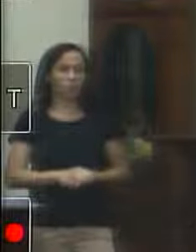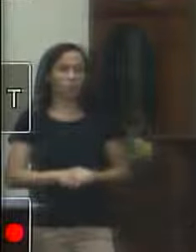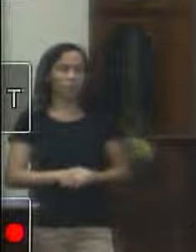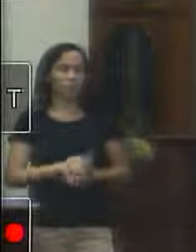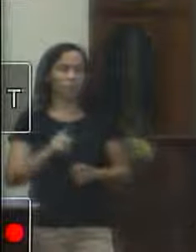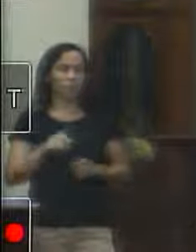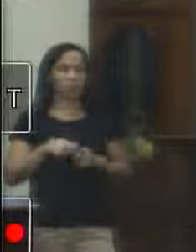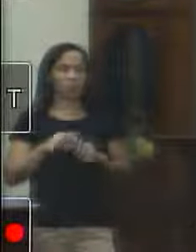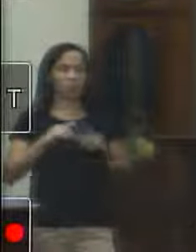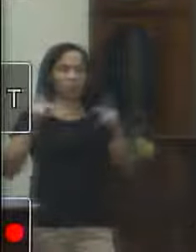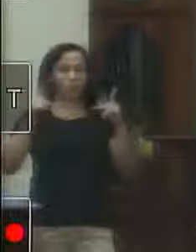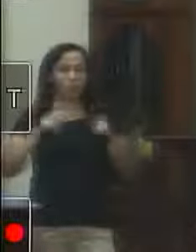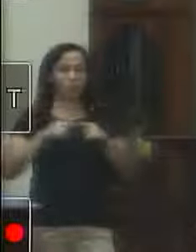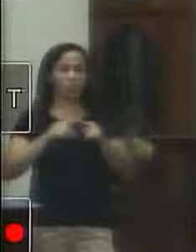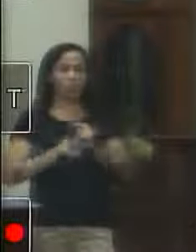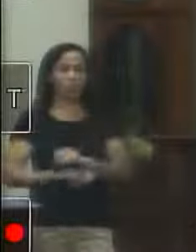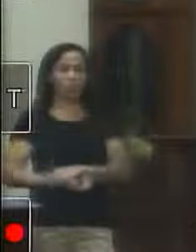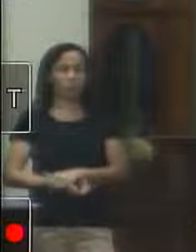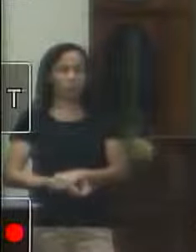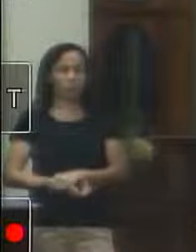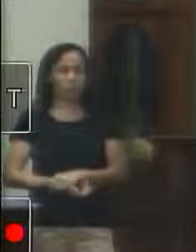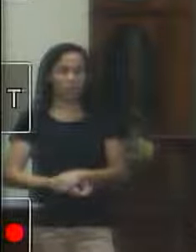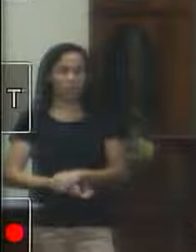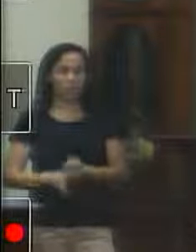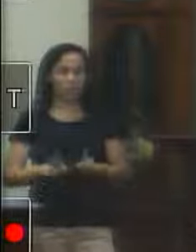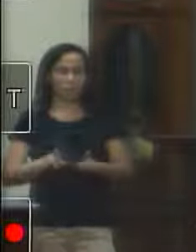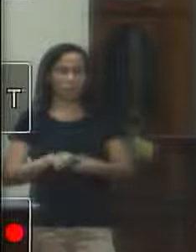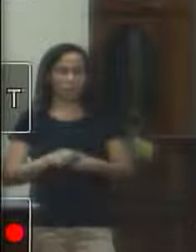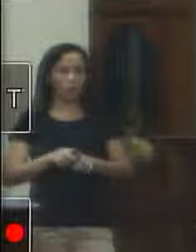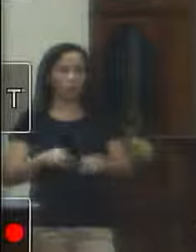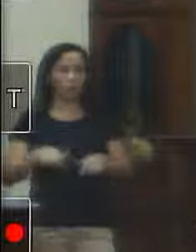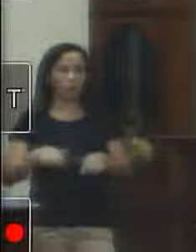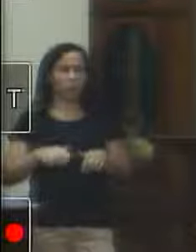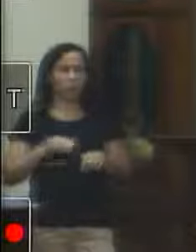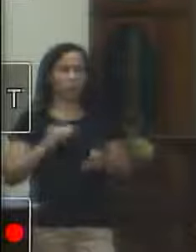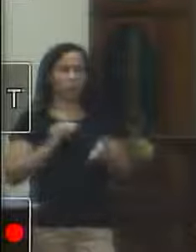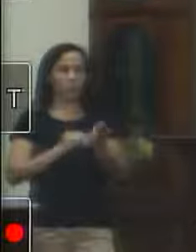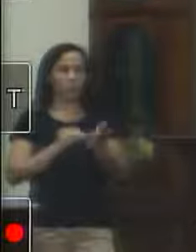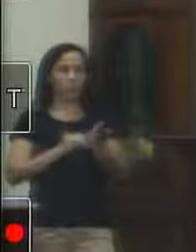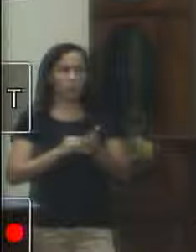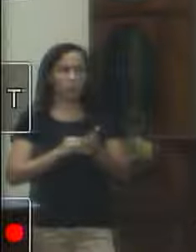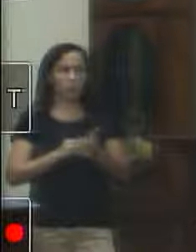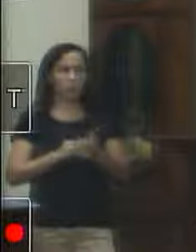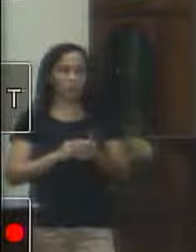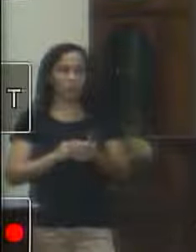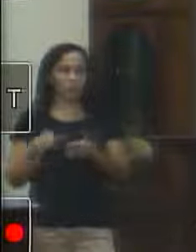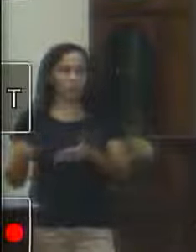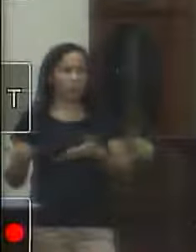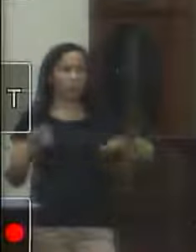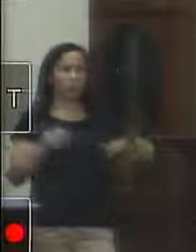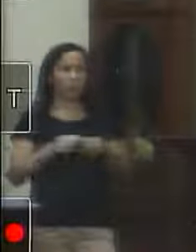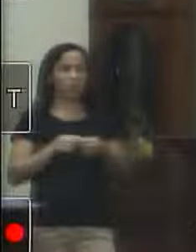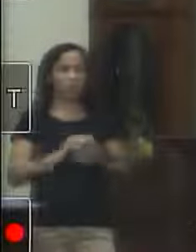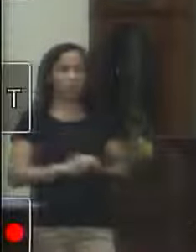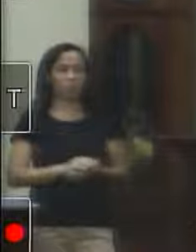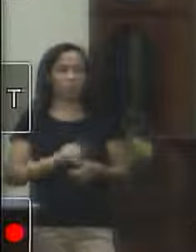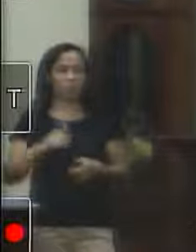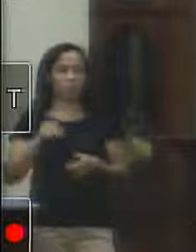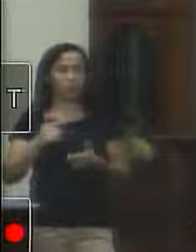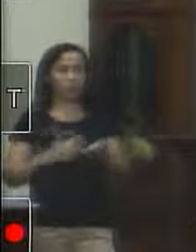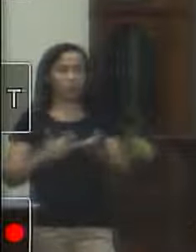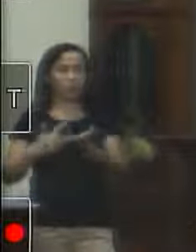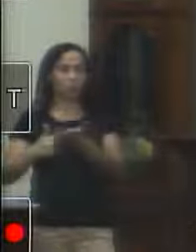grande diferença, mas só porque acaba sendo praxe nessa casa a ausência de um convite, sempre